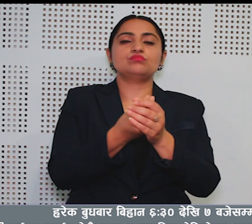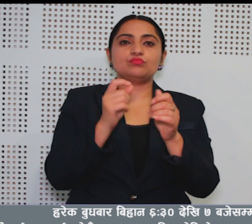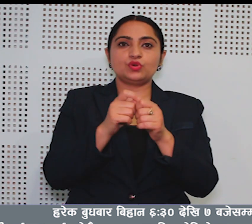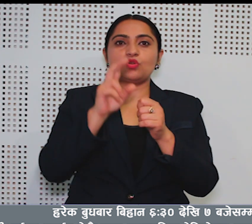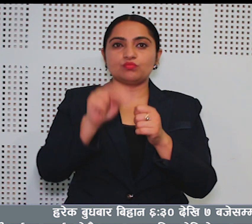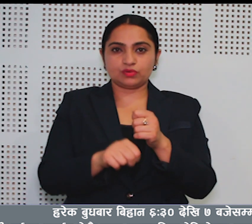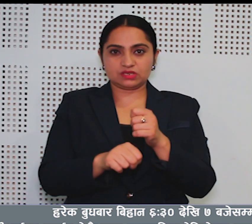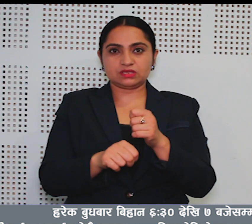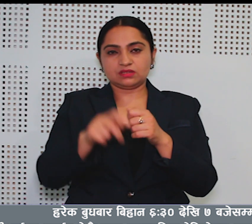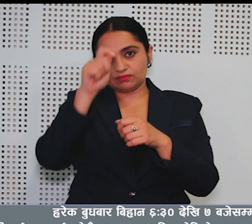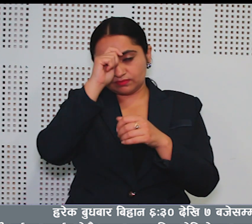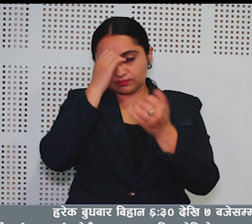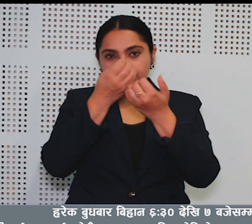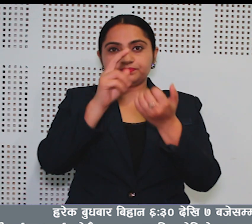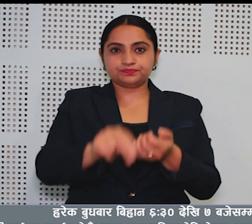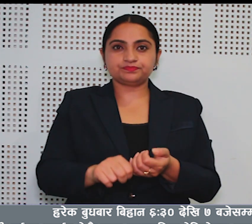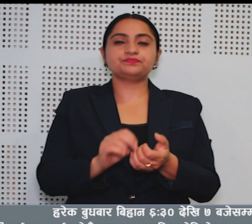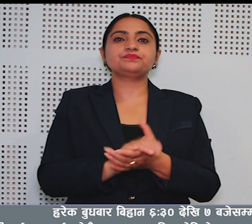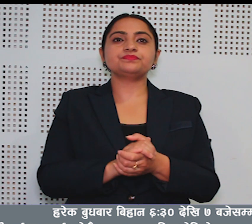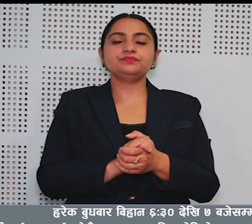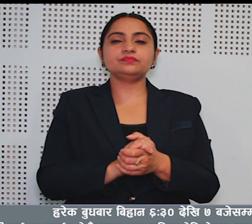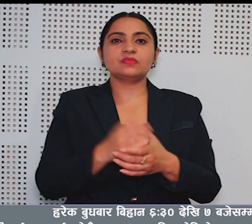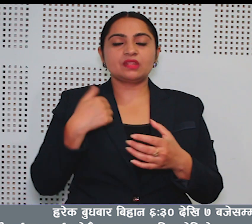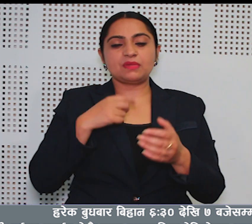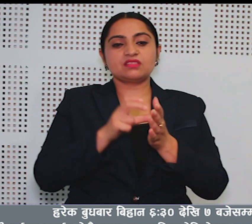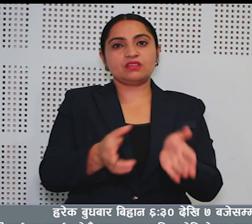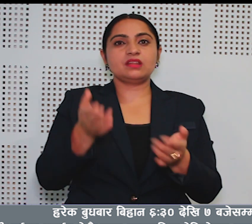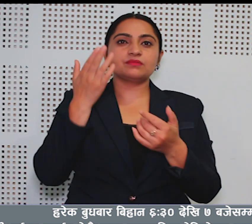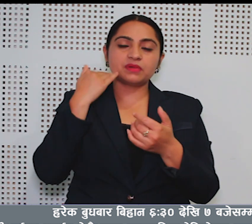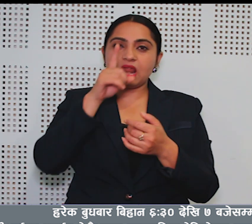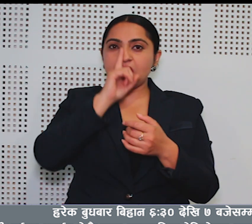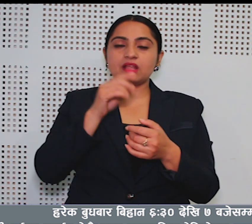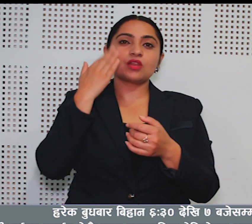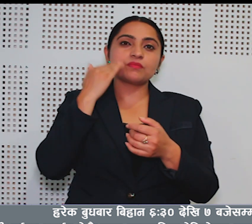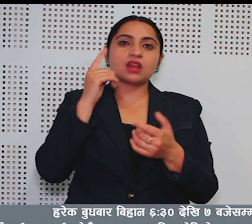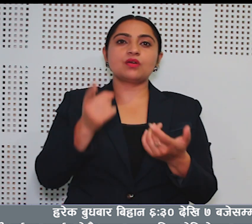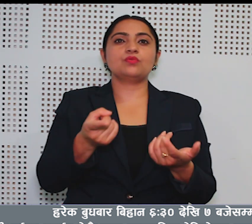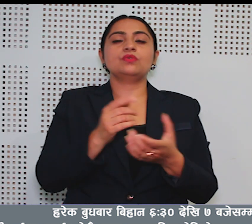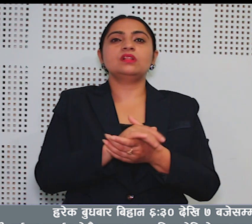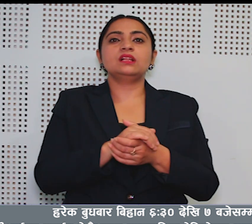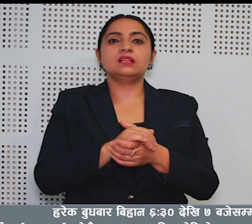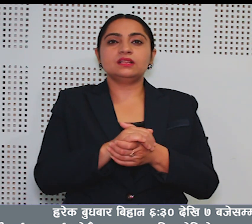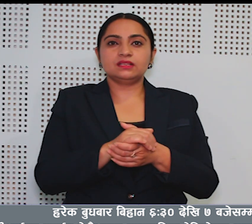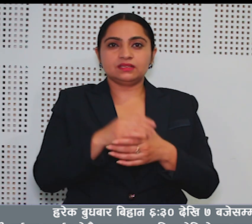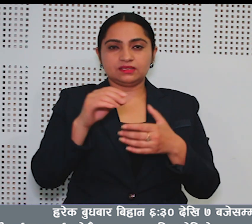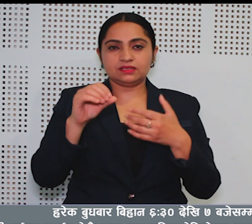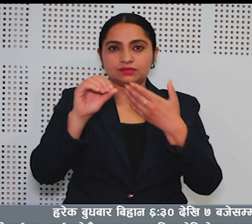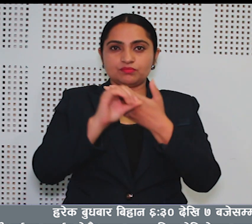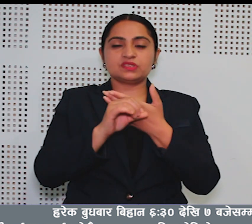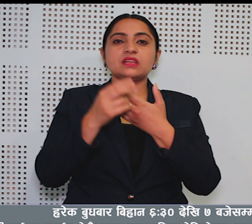हम लागल छी। तो जेन हम दलित महिला छी एकल महिला छी नहीं बोते बूझे वाला छी पछुआ छी वही दुआरे वही हमरा